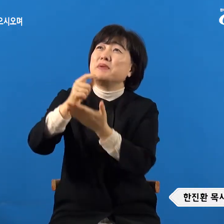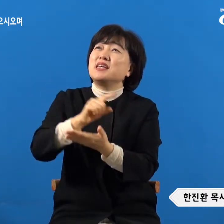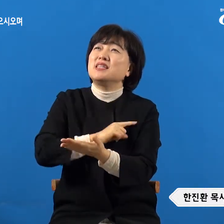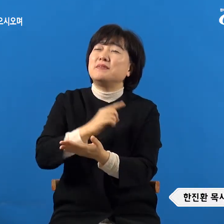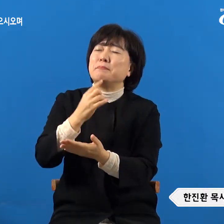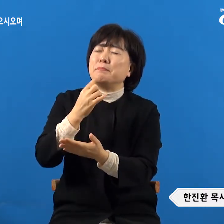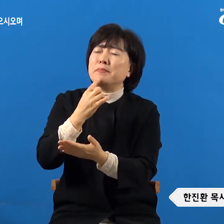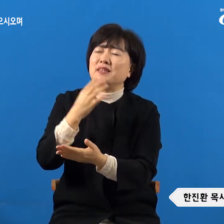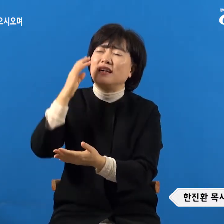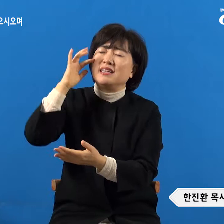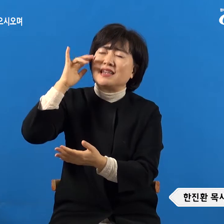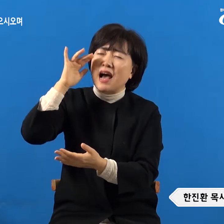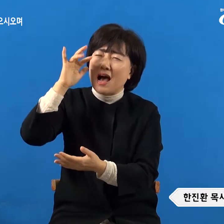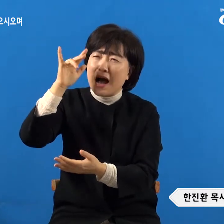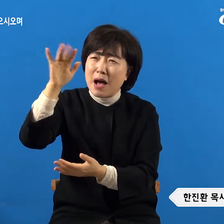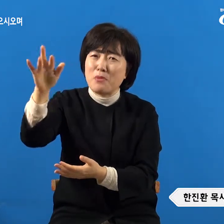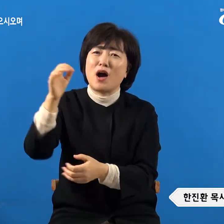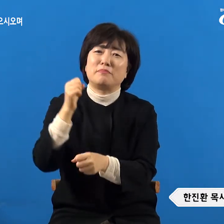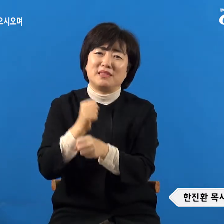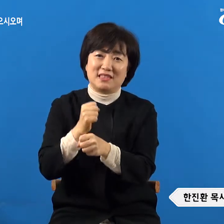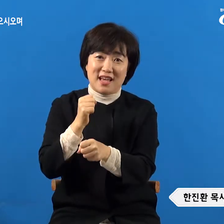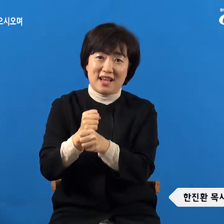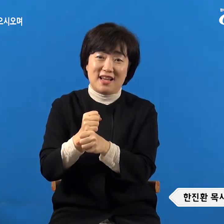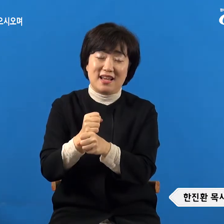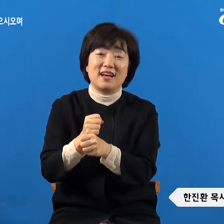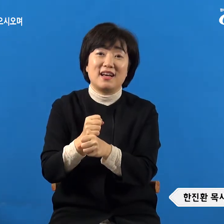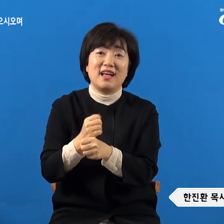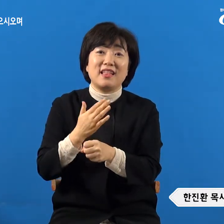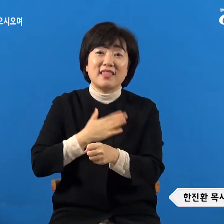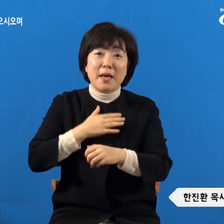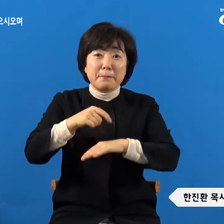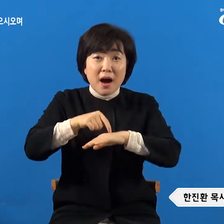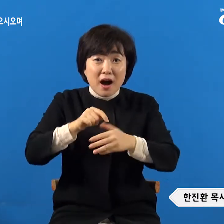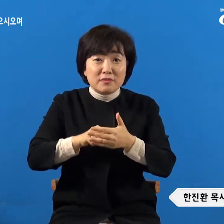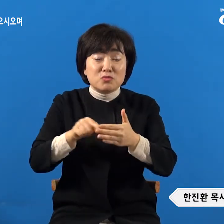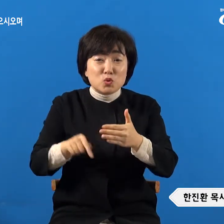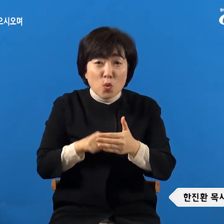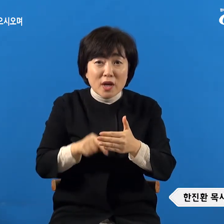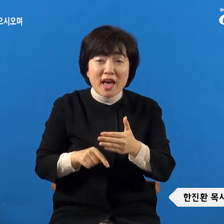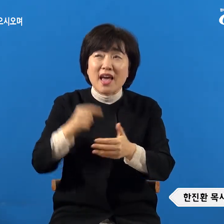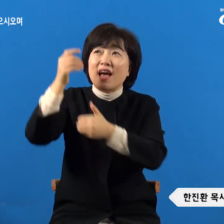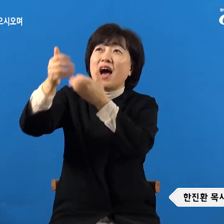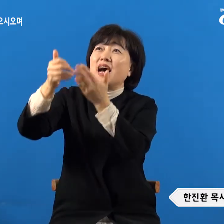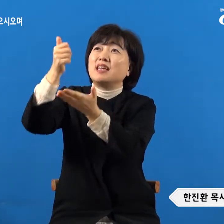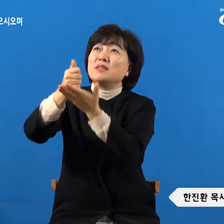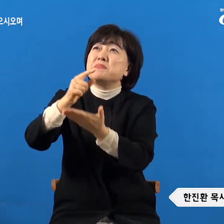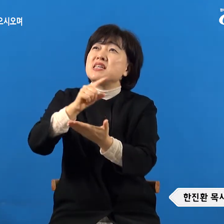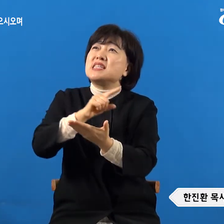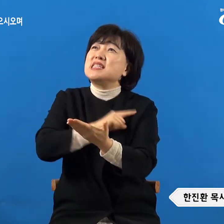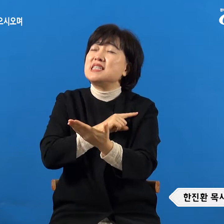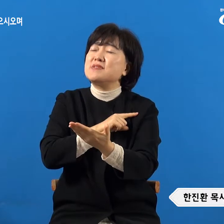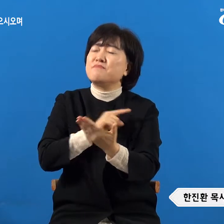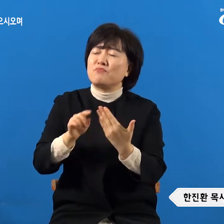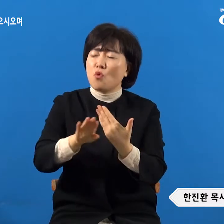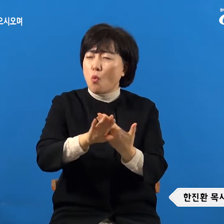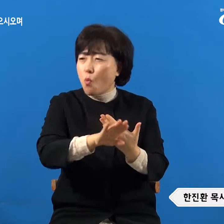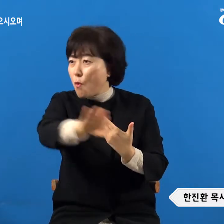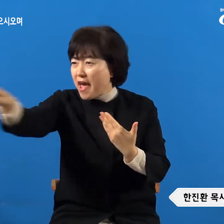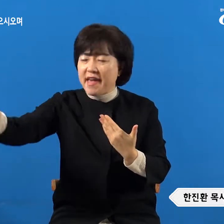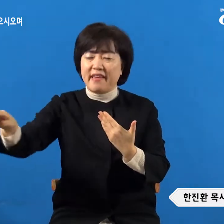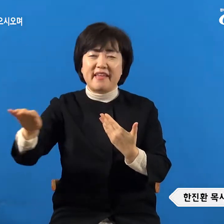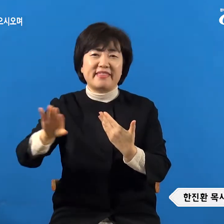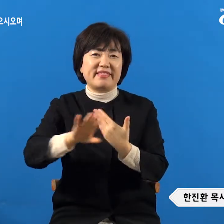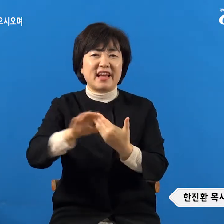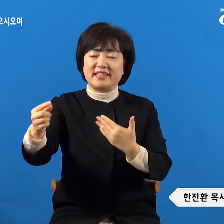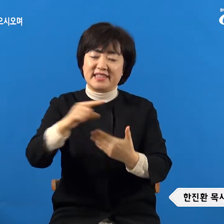이름만을 사모합니다 하는 말입니다. 내 가슴 속에 당신의 이름 외에는 어떤 것도